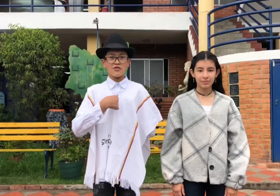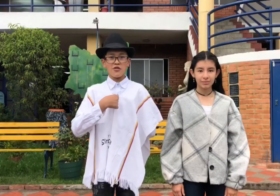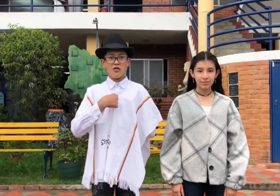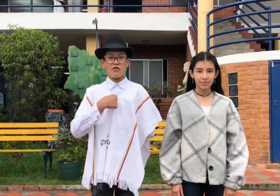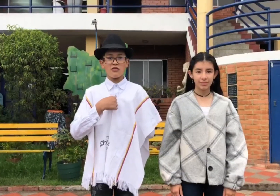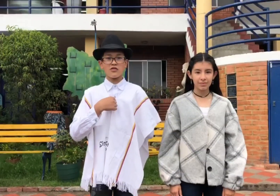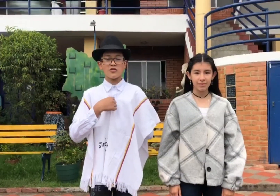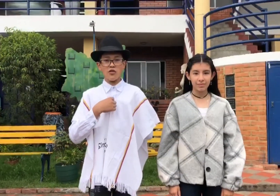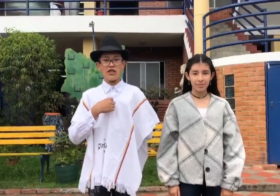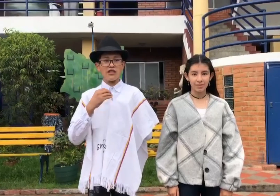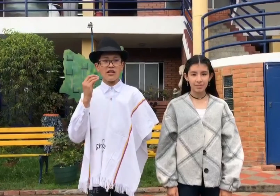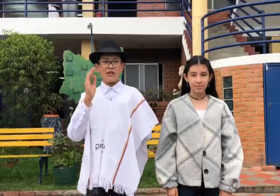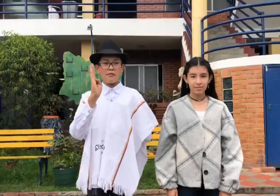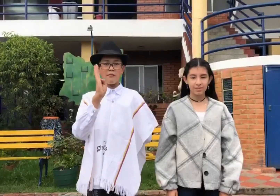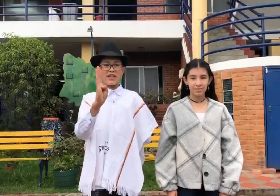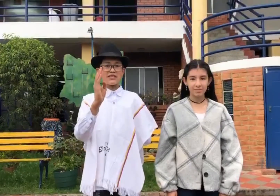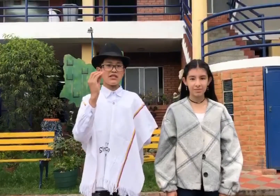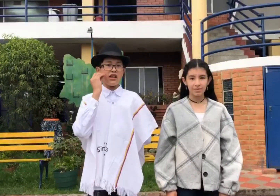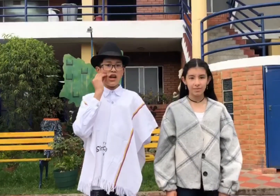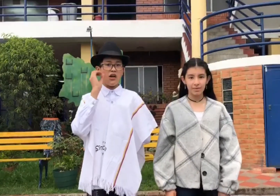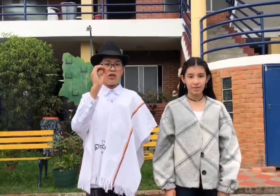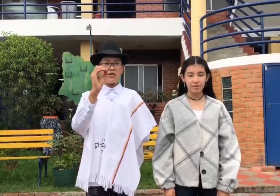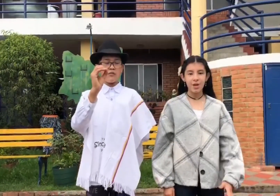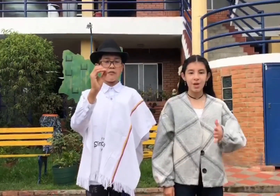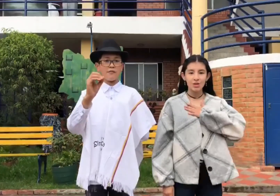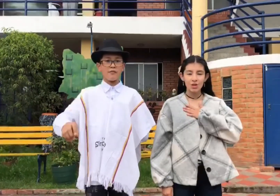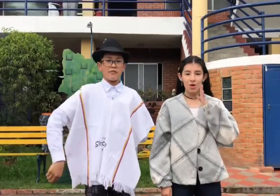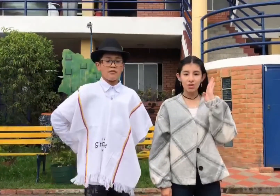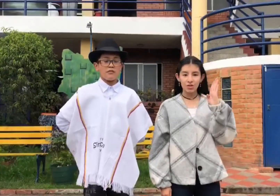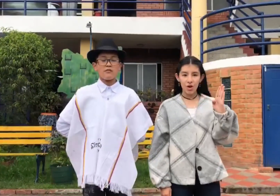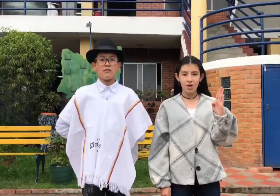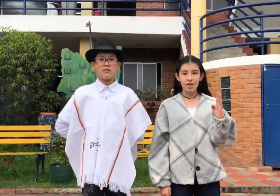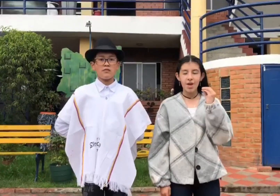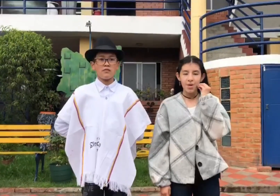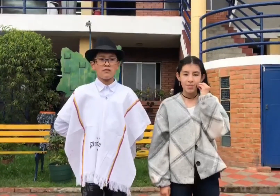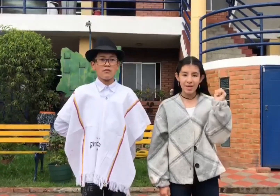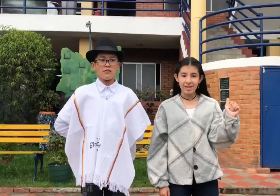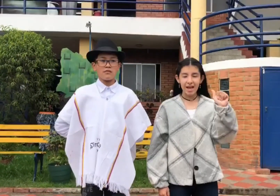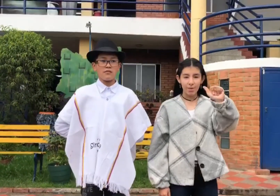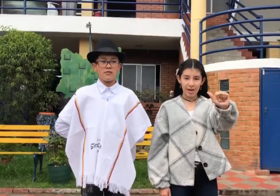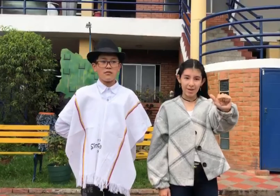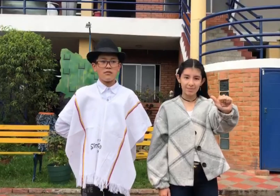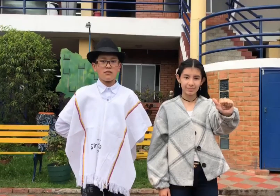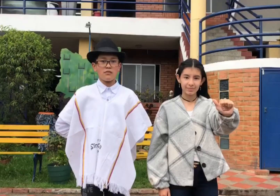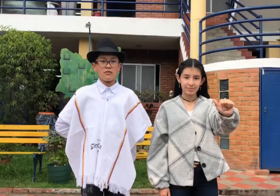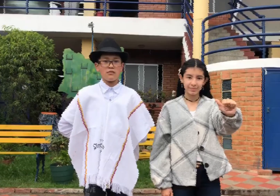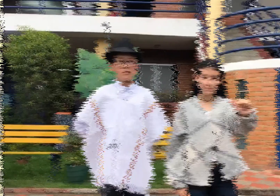Yo soy bis abuelo. Yo soy bis abuela.